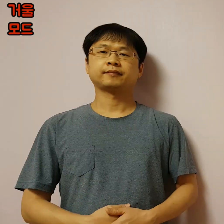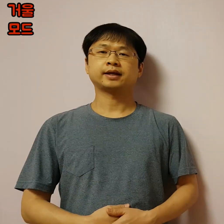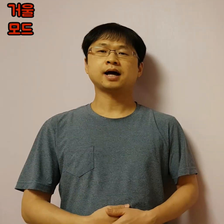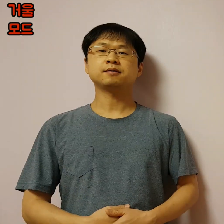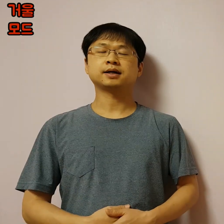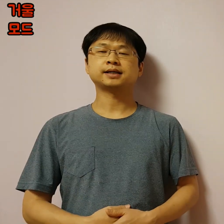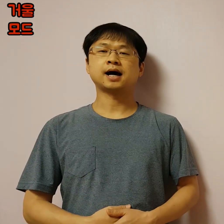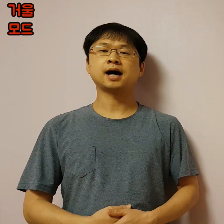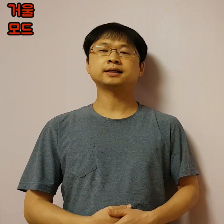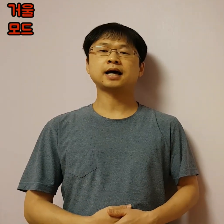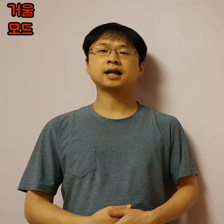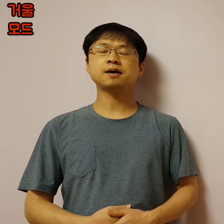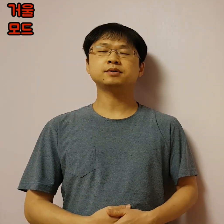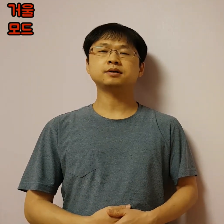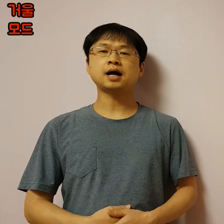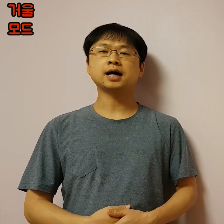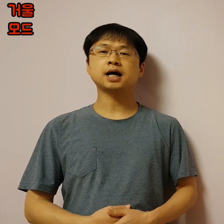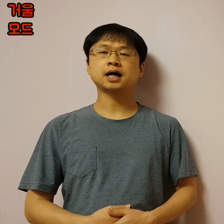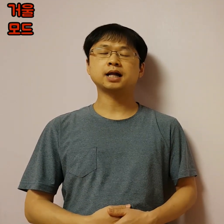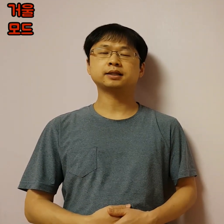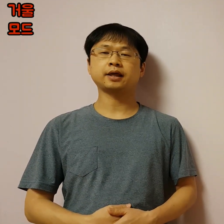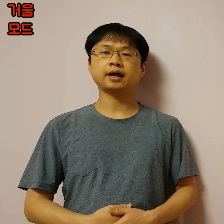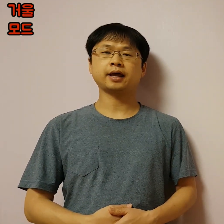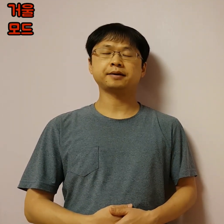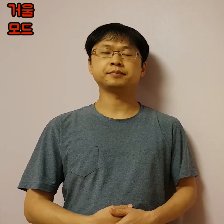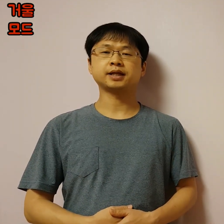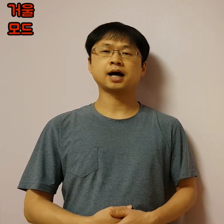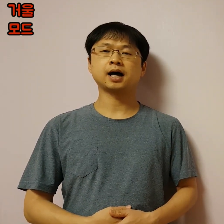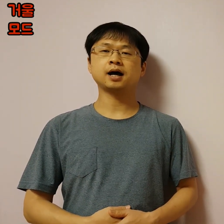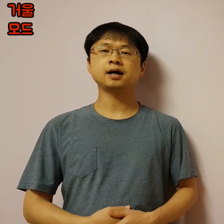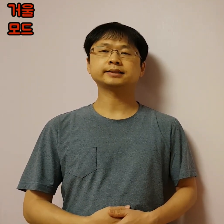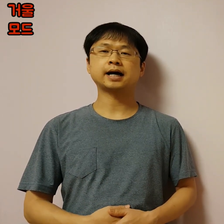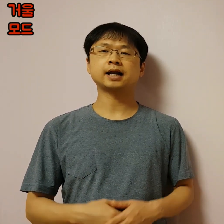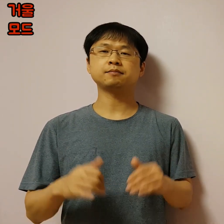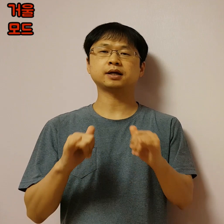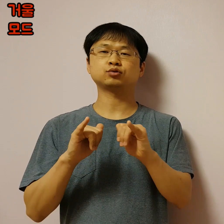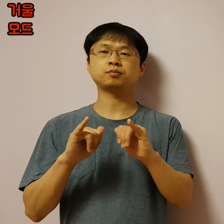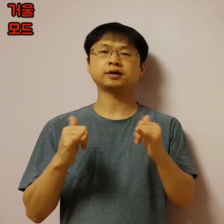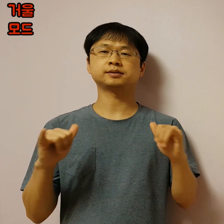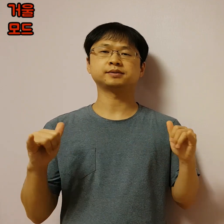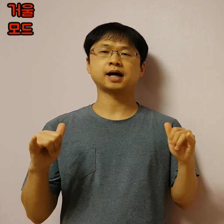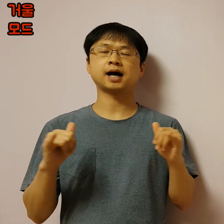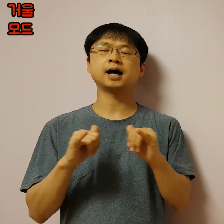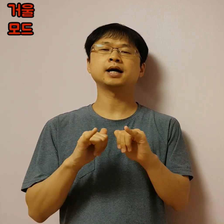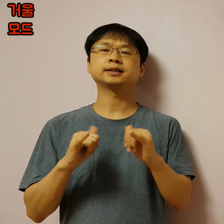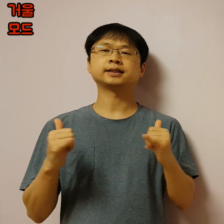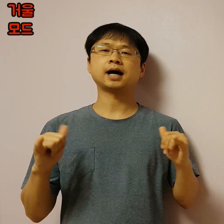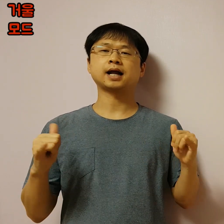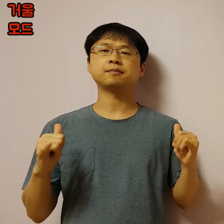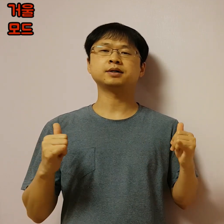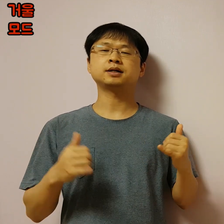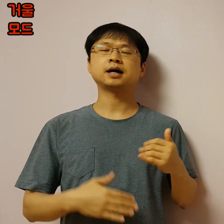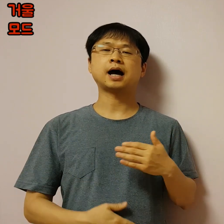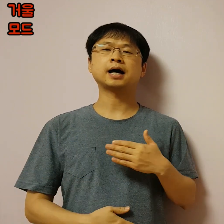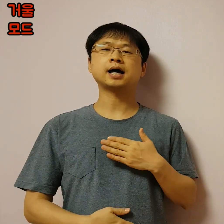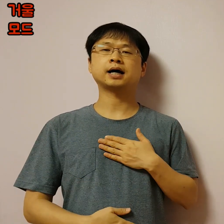네, 다음 가사 사람을 알아갈 때입니다. 사람이라는 수어 배웠습니다. 사람을